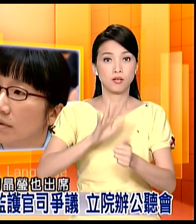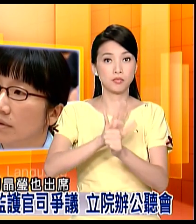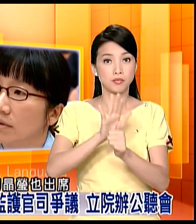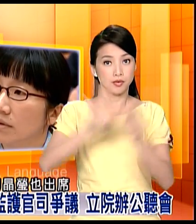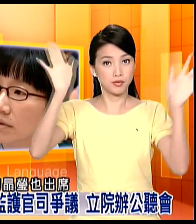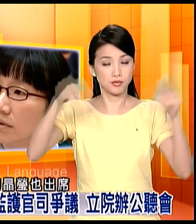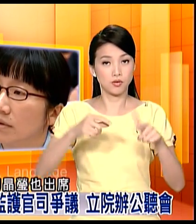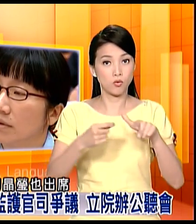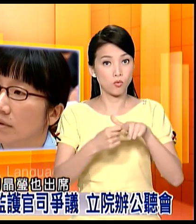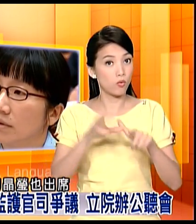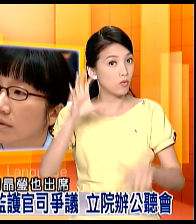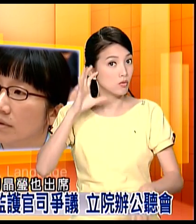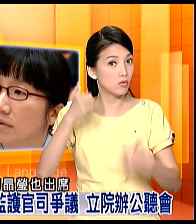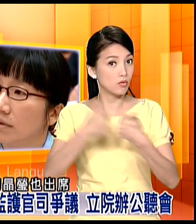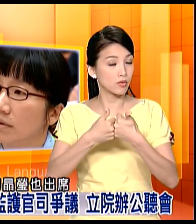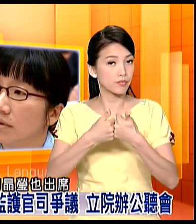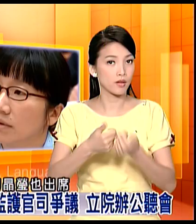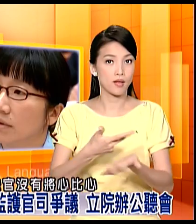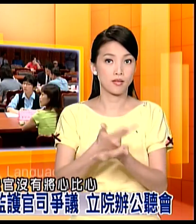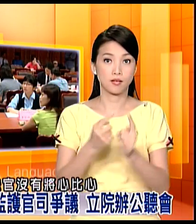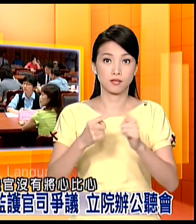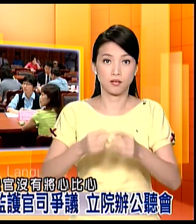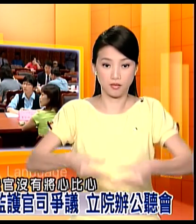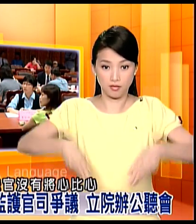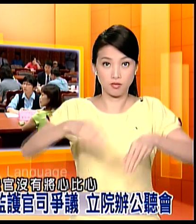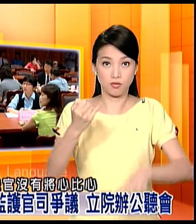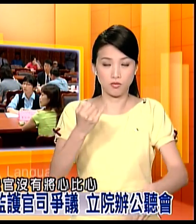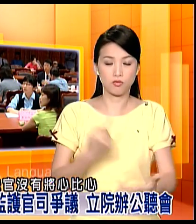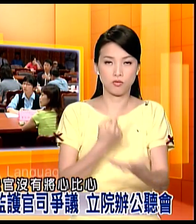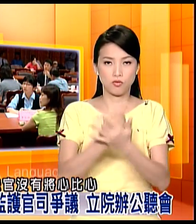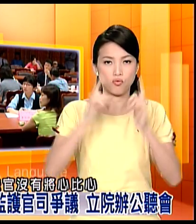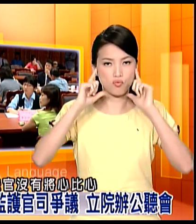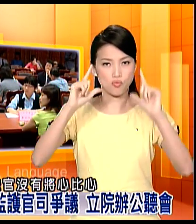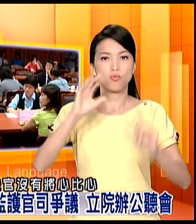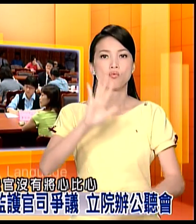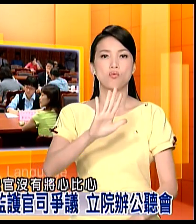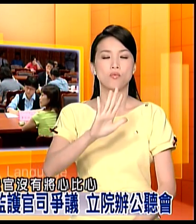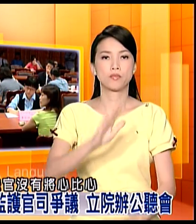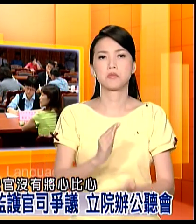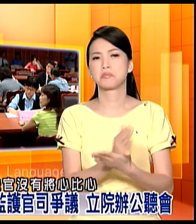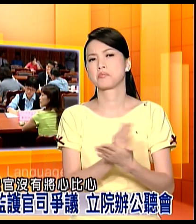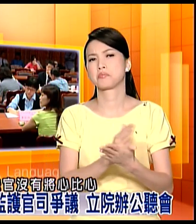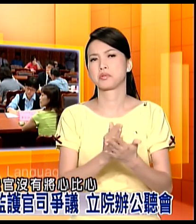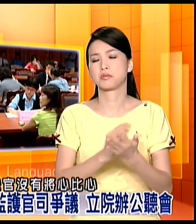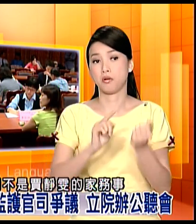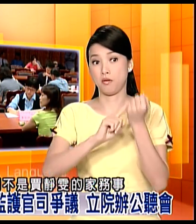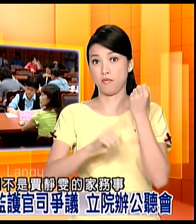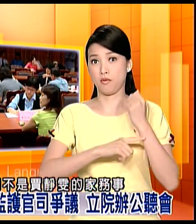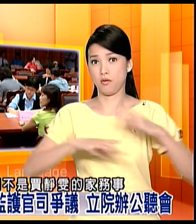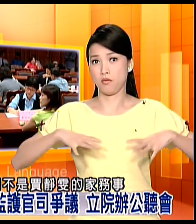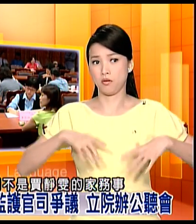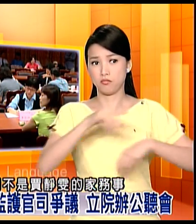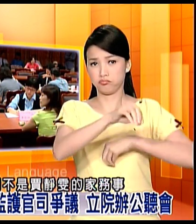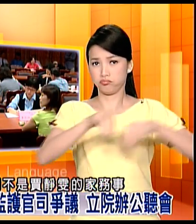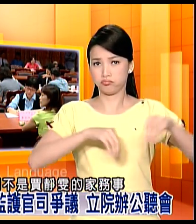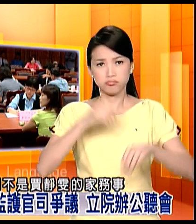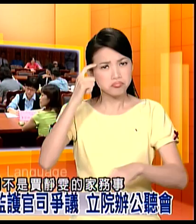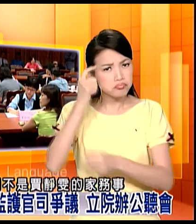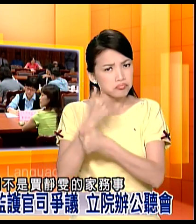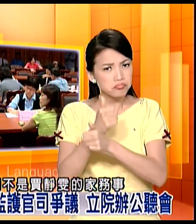陶晶莹也出席。他批评法官没有将心比心，这件官司不是贾静雯的家务